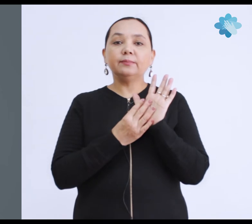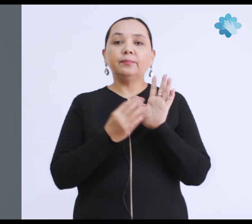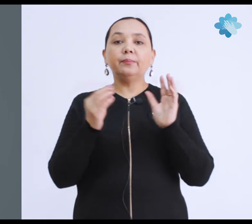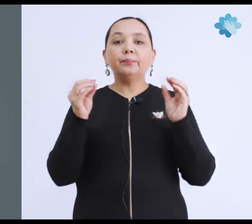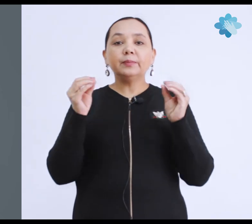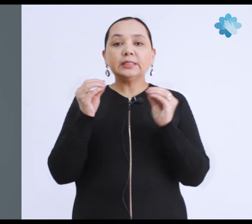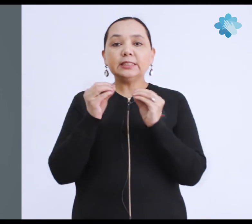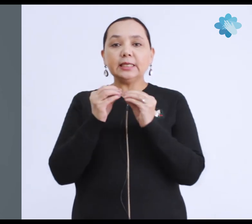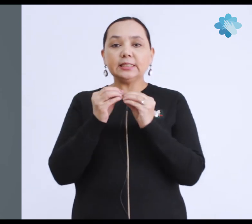девять,